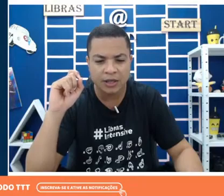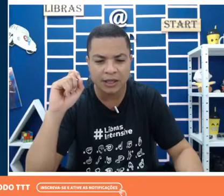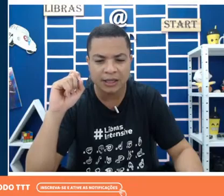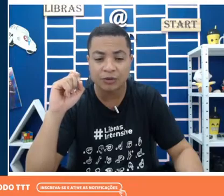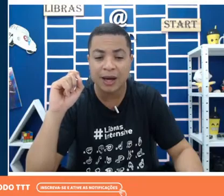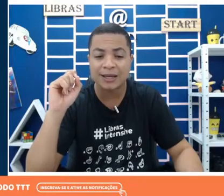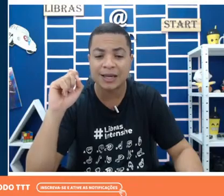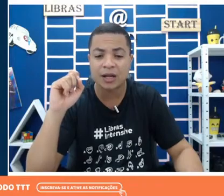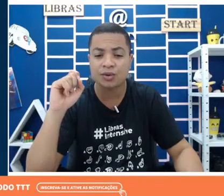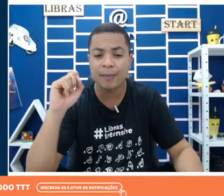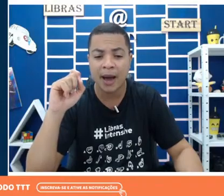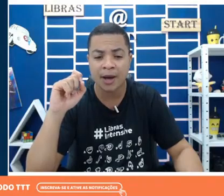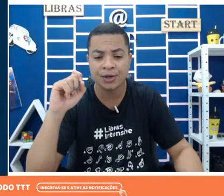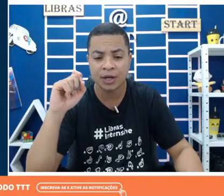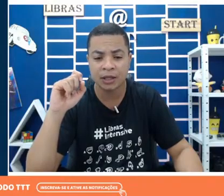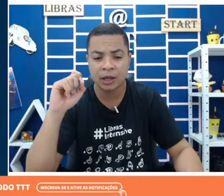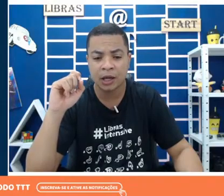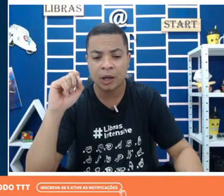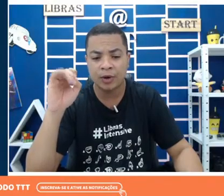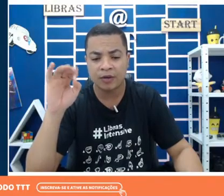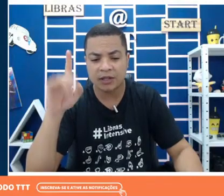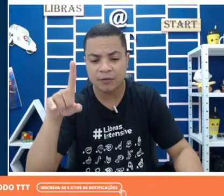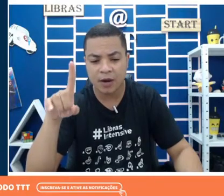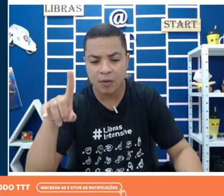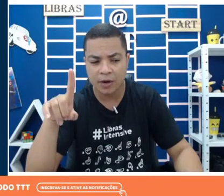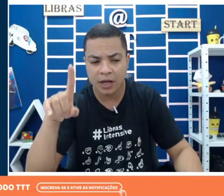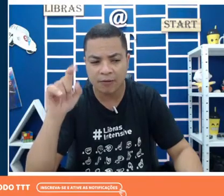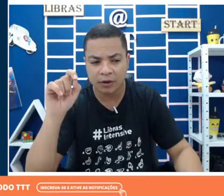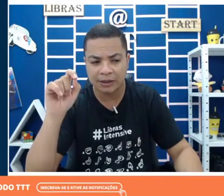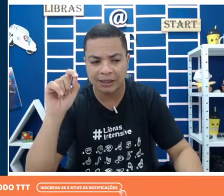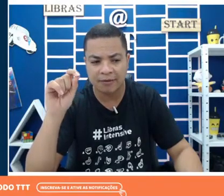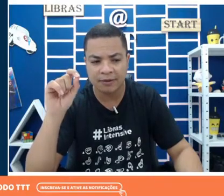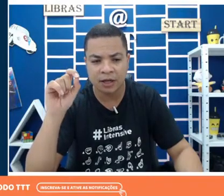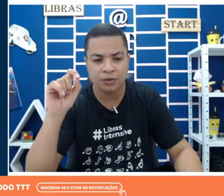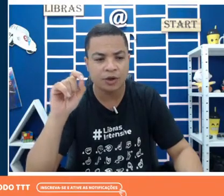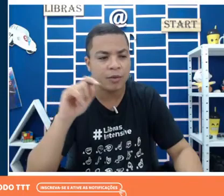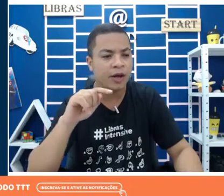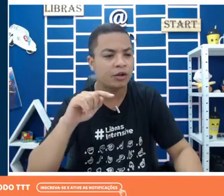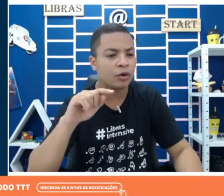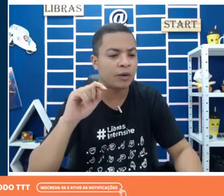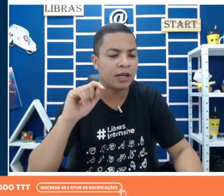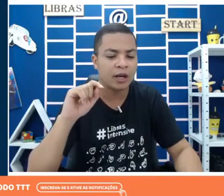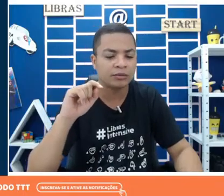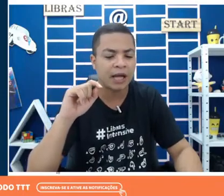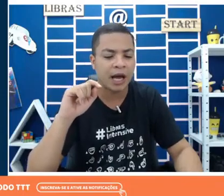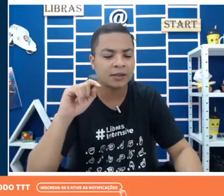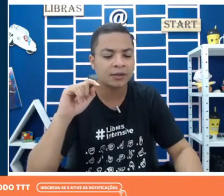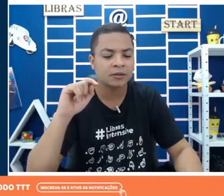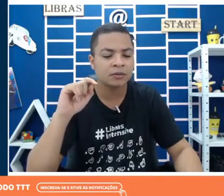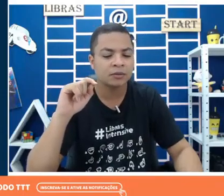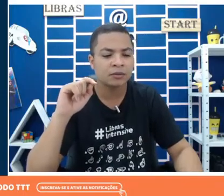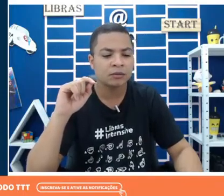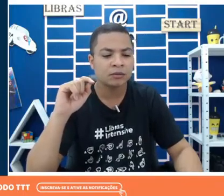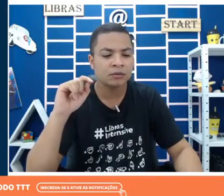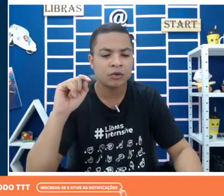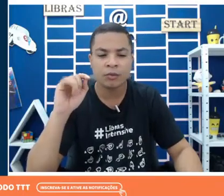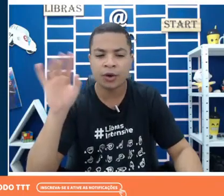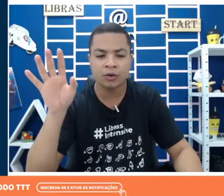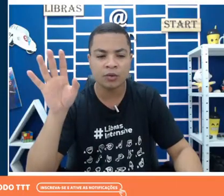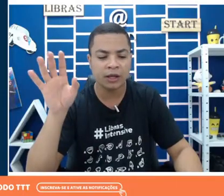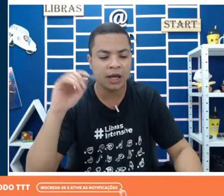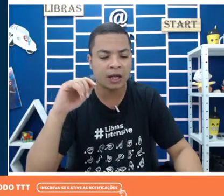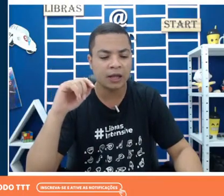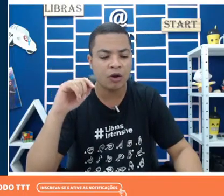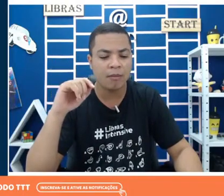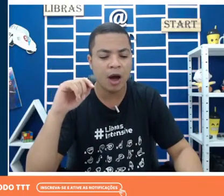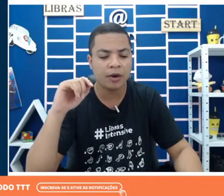Maria Lúcia, tenta atualizar a sua página. Porque você foi a única que falou que tá travando e o meu retorno aqui não tá. O meu